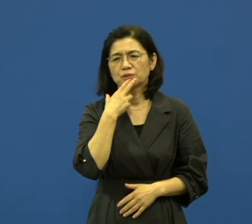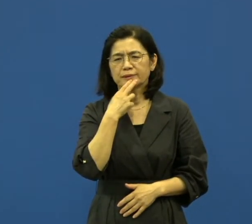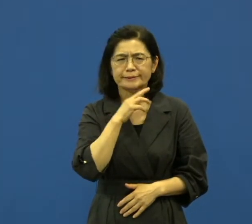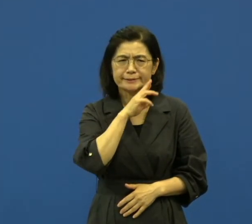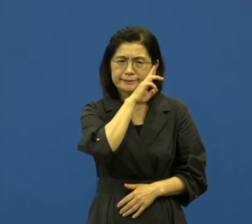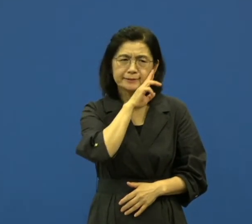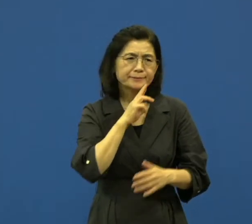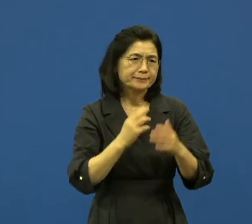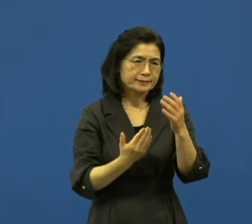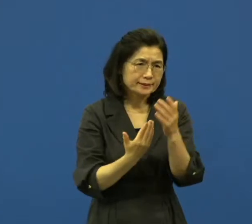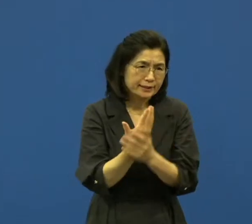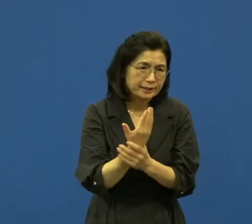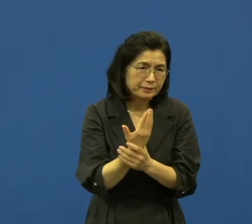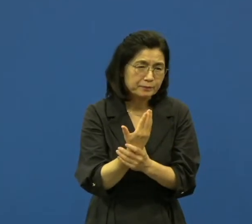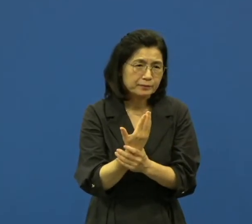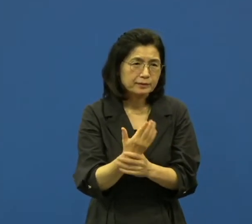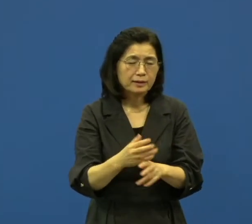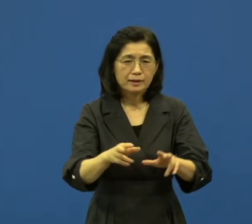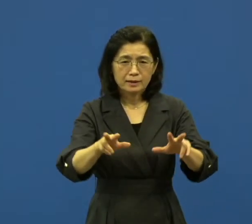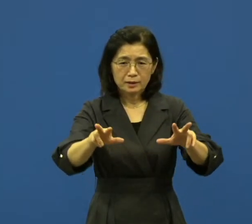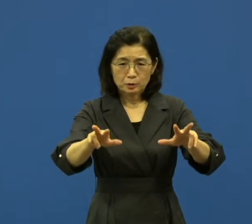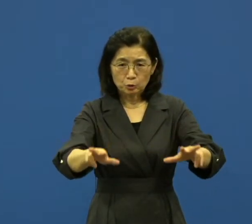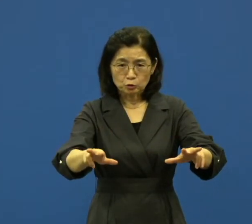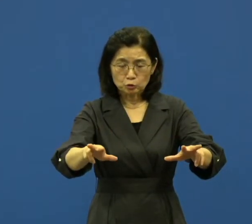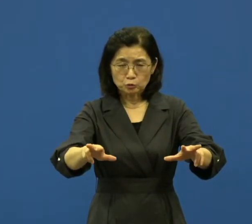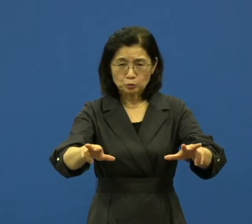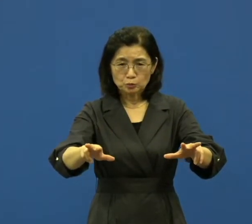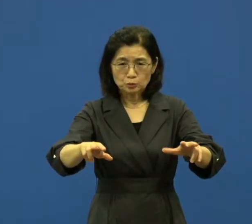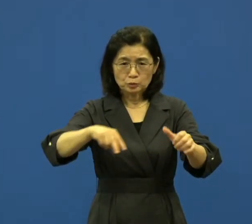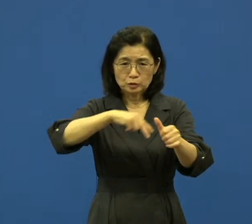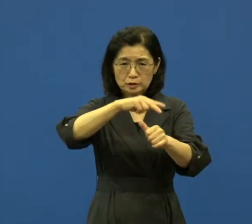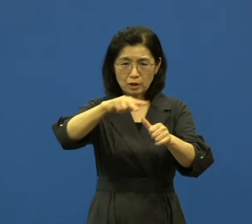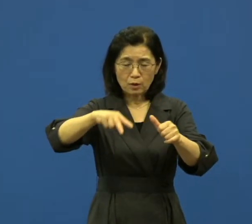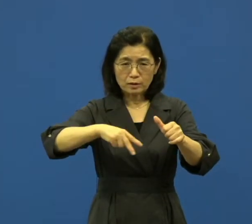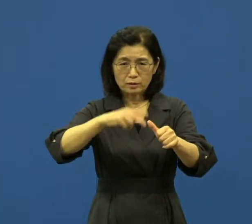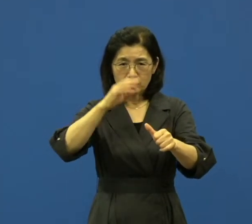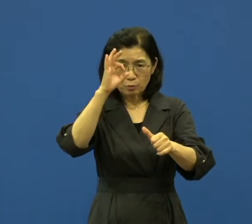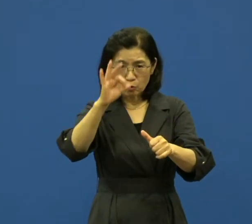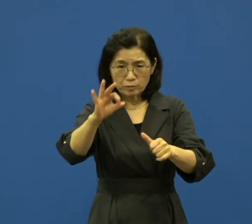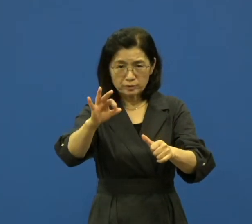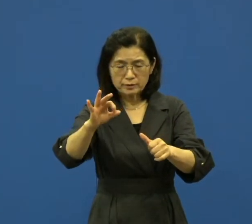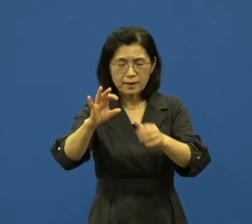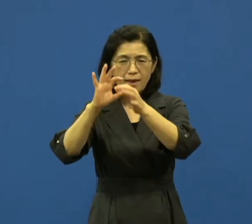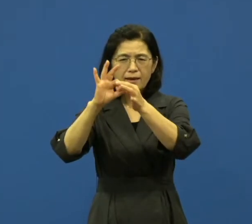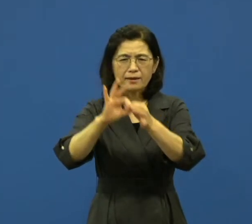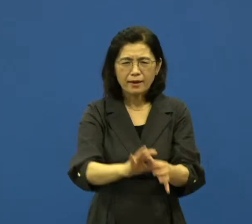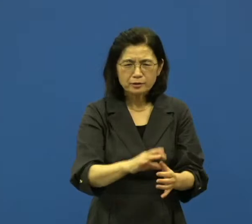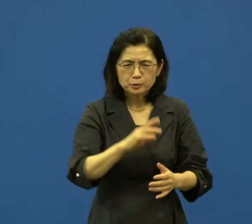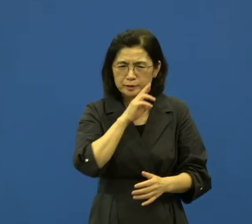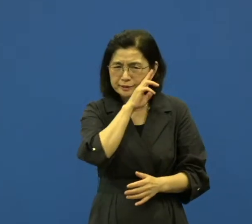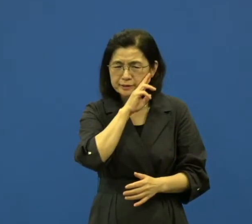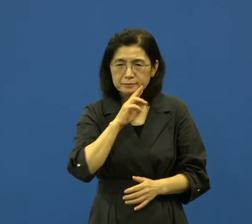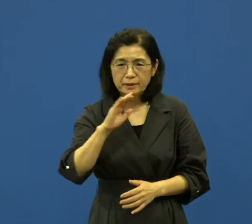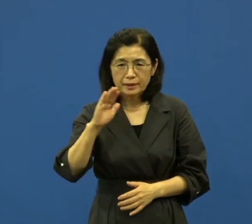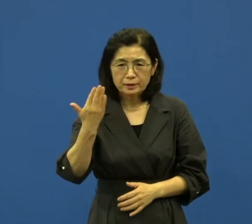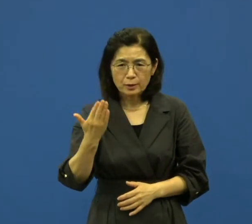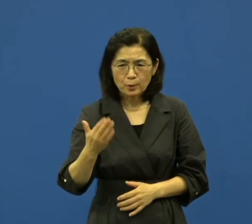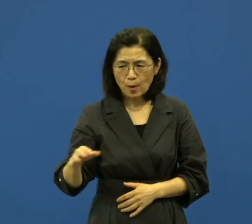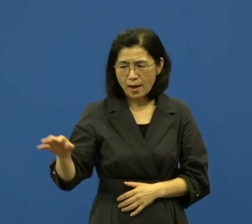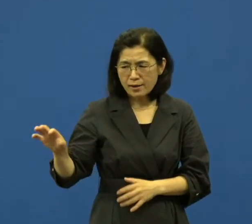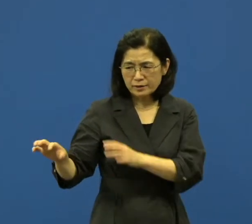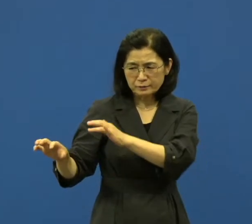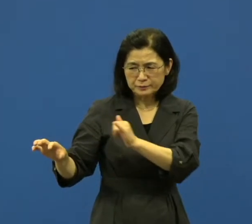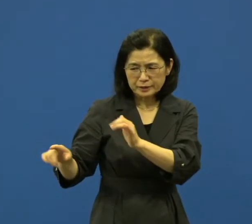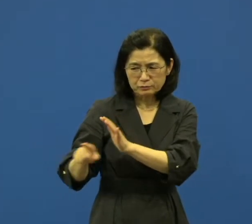그래서 오늘 이 시대의 특징은 의심과 불안이에요. 끊임없이 의심하게 되고 이제 옆에 있는 사람도 믿을 수